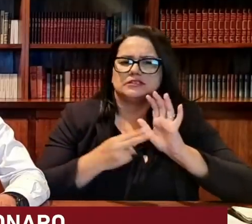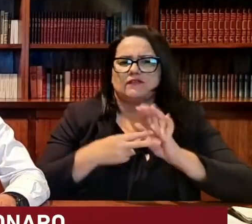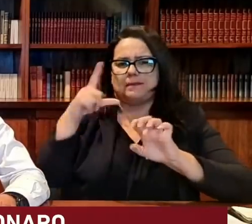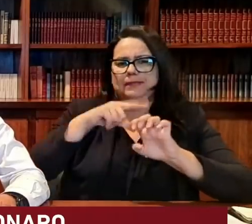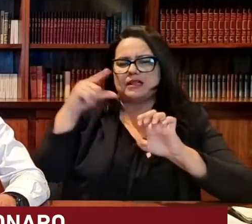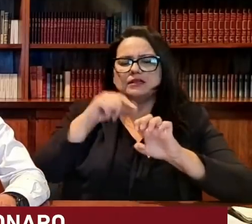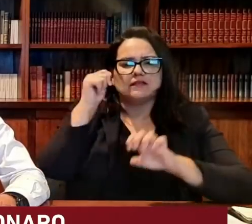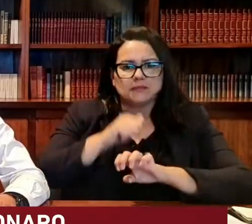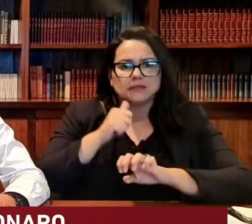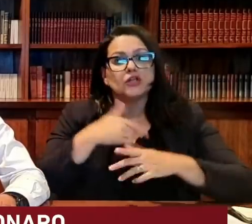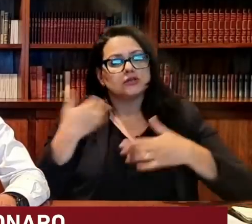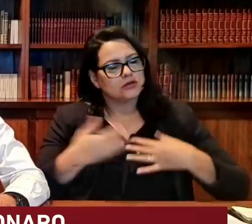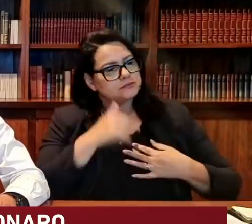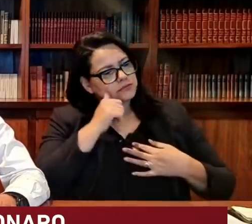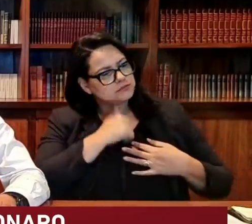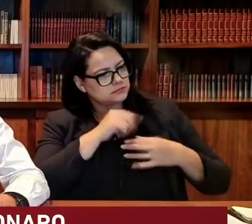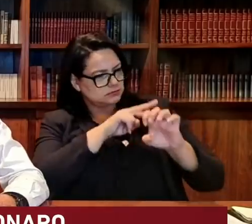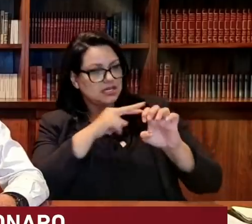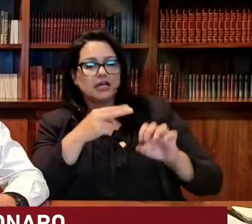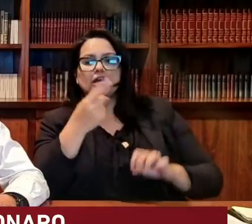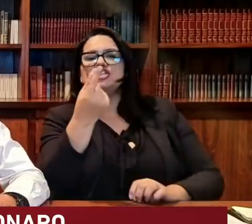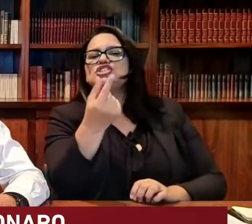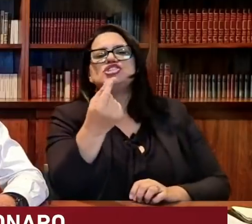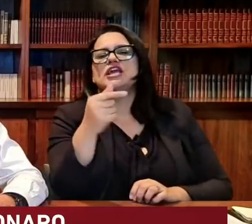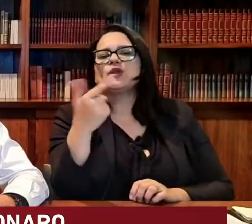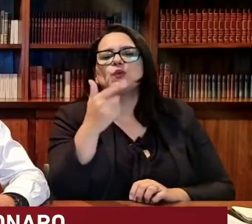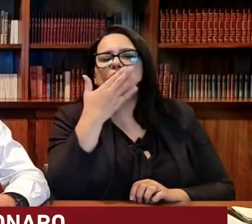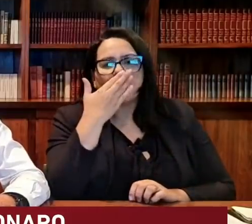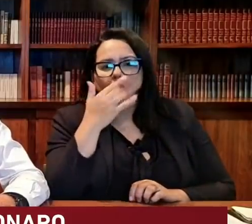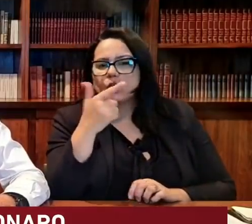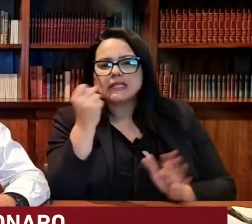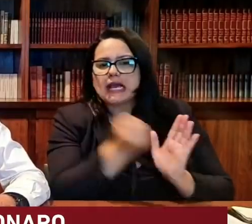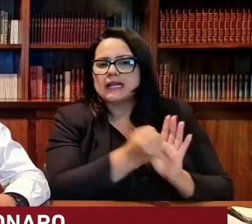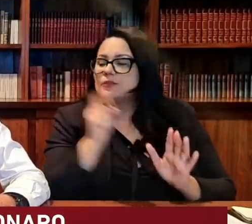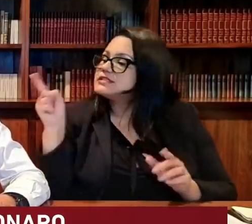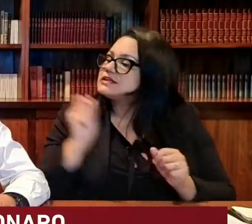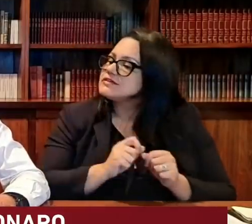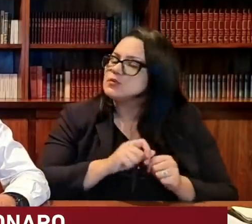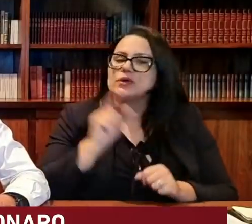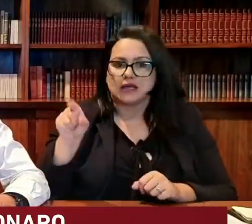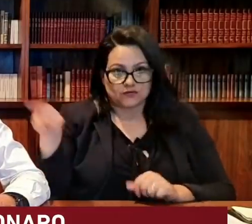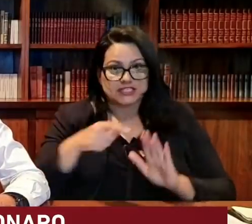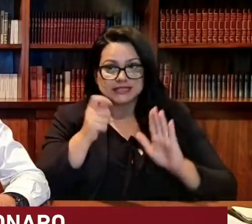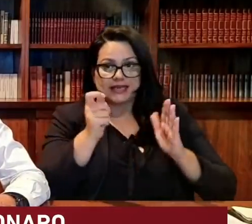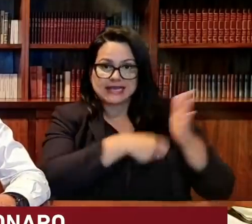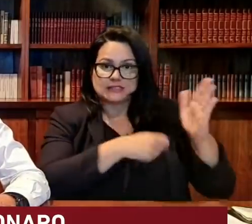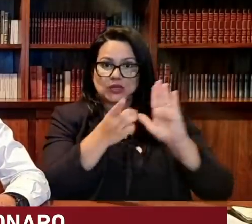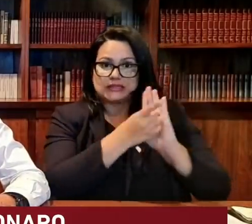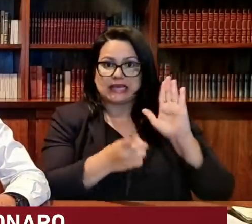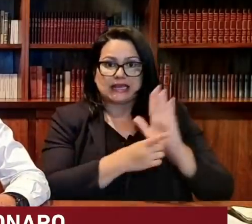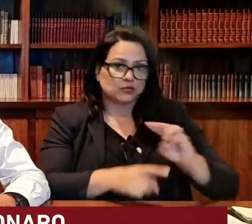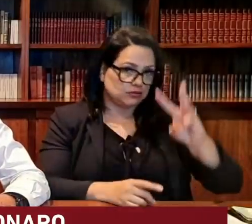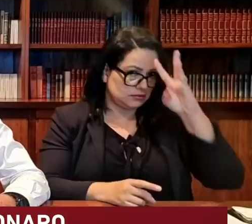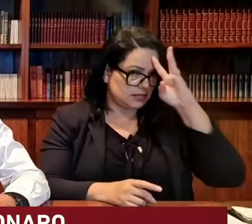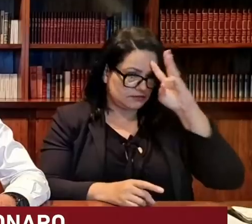olhar diferente. Dinheiro não tem cor nem carimbo, concreto, né, presidente? De concreto, que está oferecendo para as mulheres. Concreto. De concreto. O senhor assinou um decreto terça-feira naquela